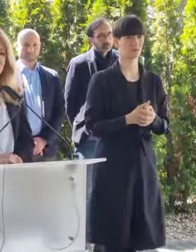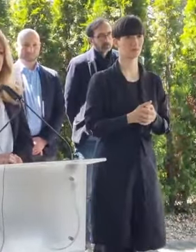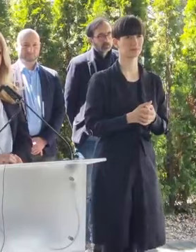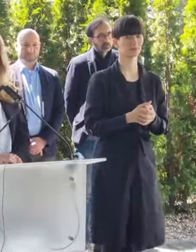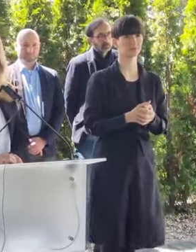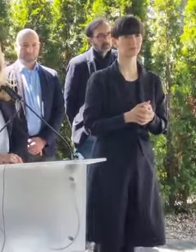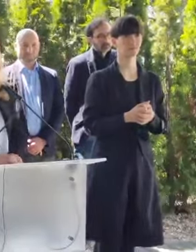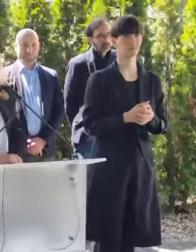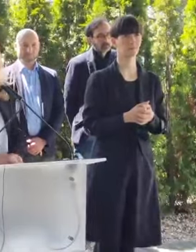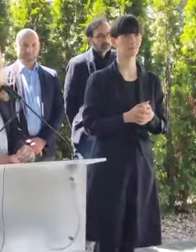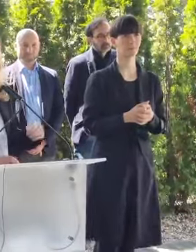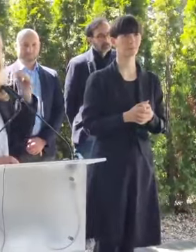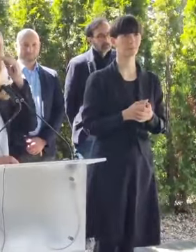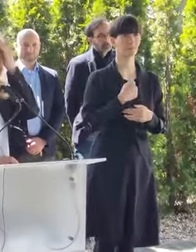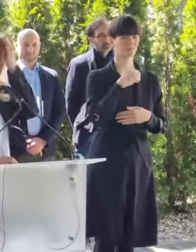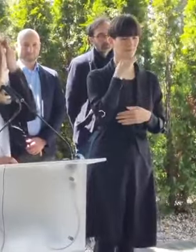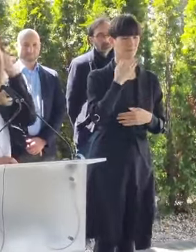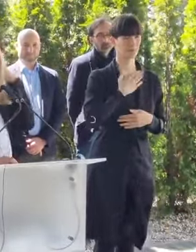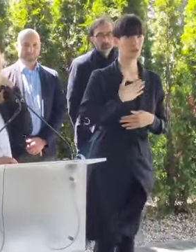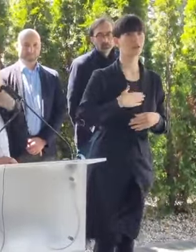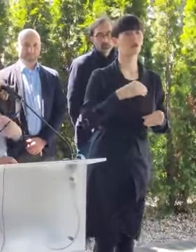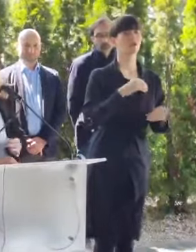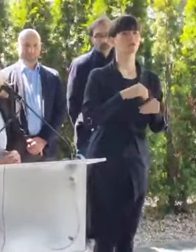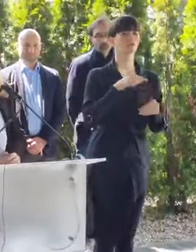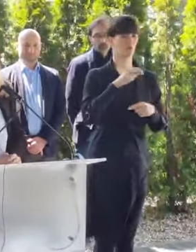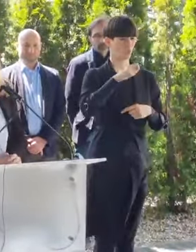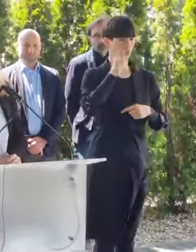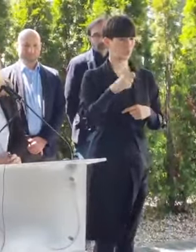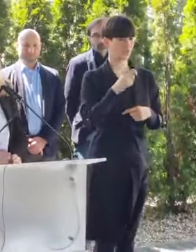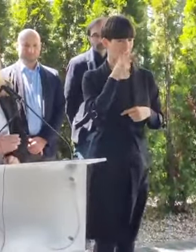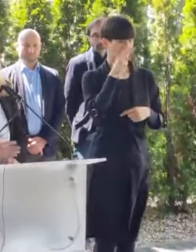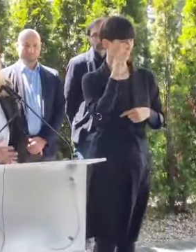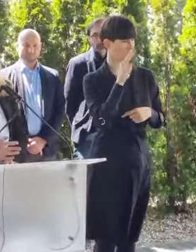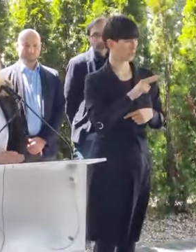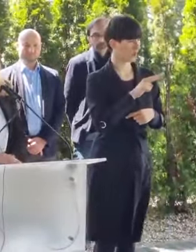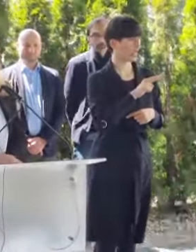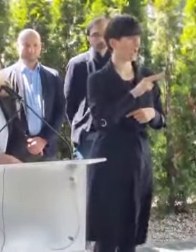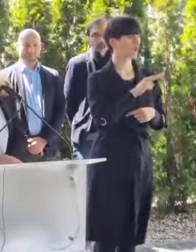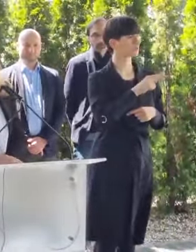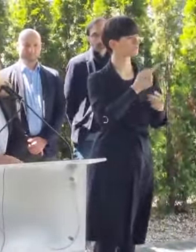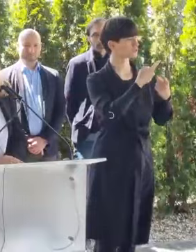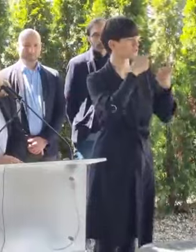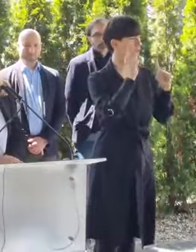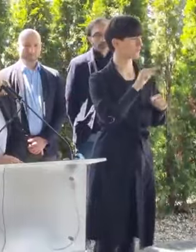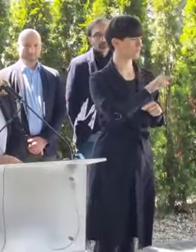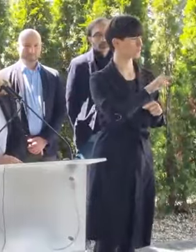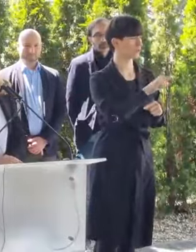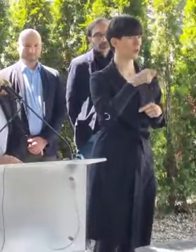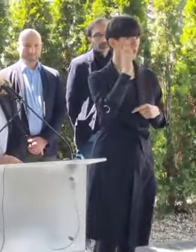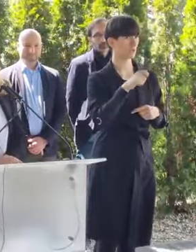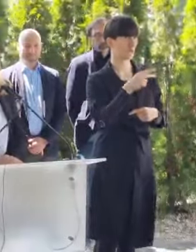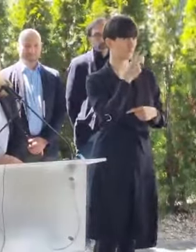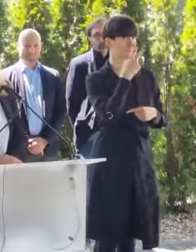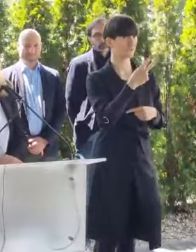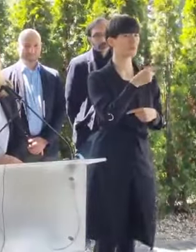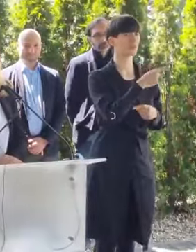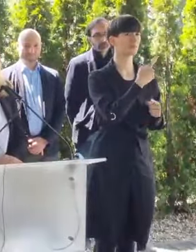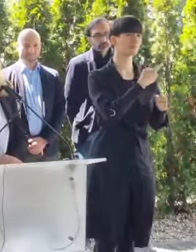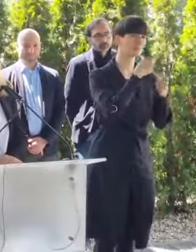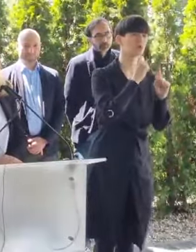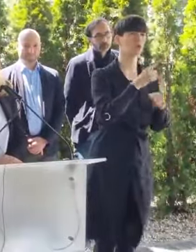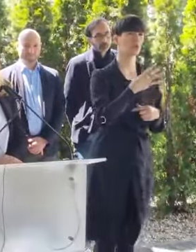rada, že Slovensko je na Ukrajine vnímané ako štát a ľudia na Slovensku, ako tí, ktorí túto